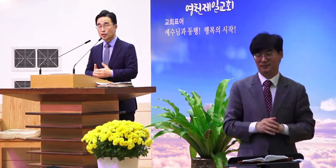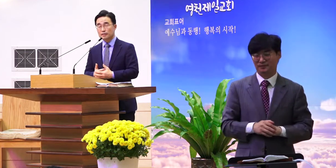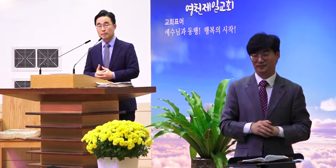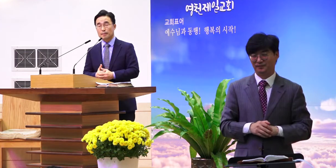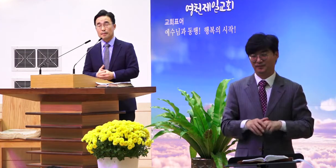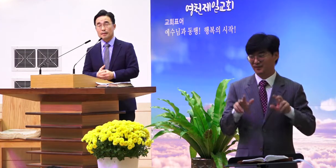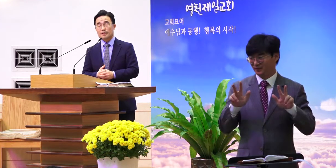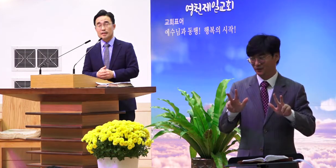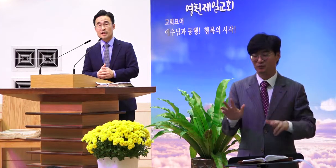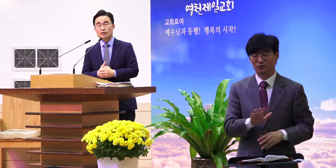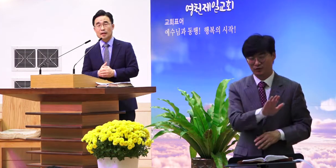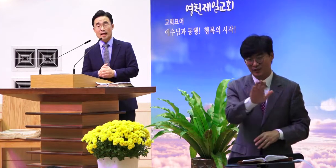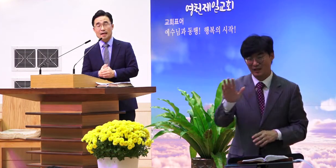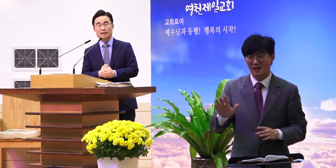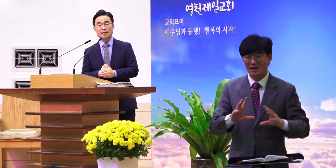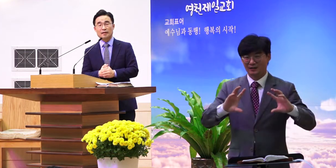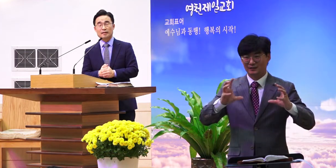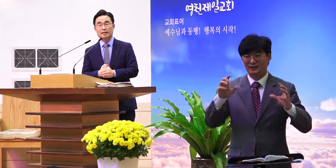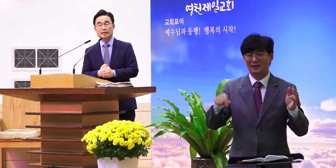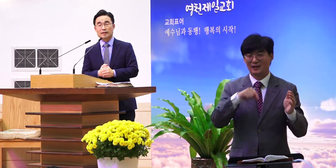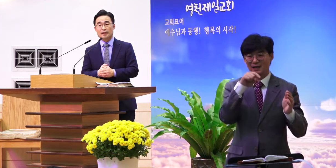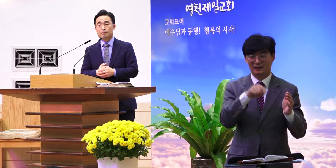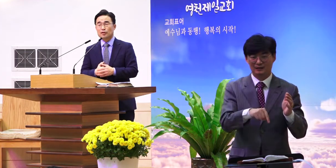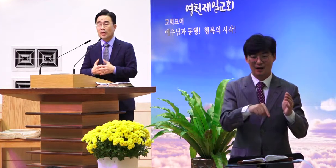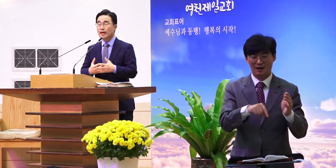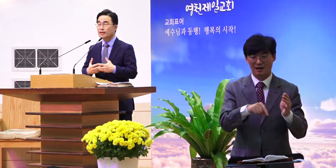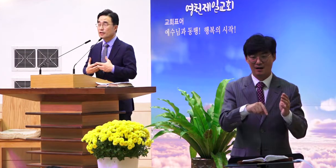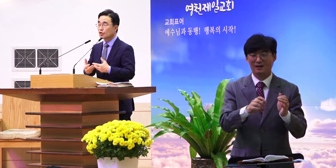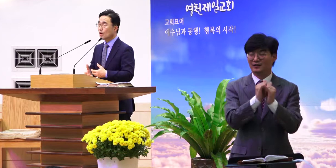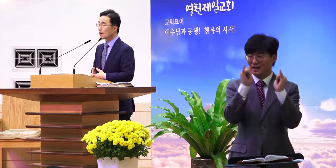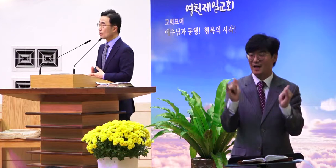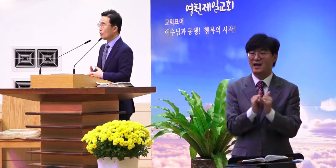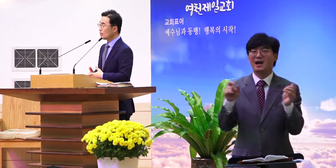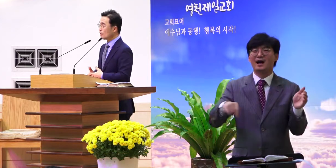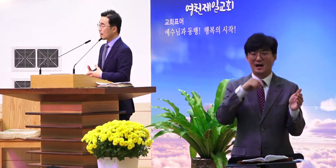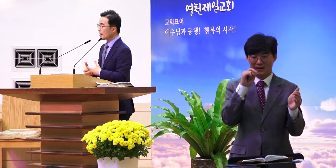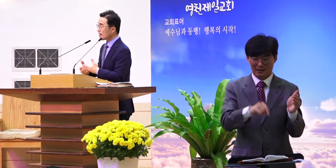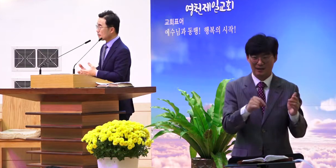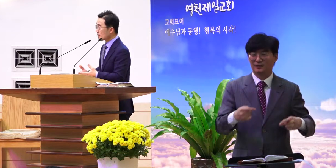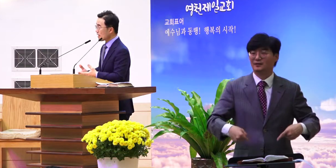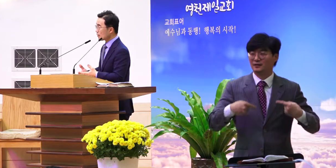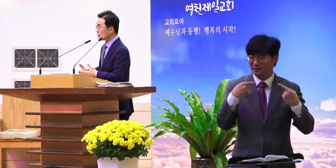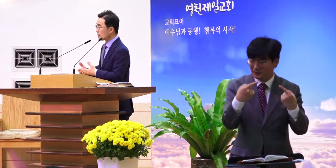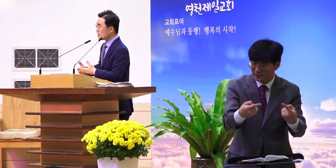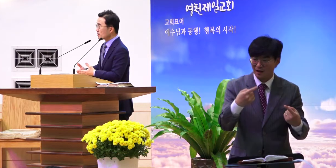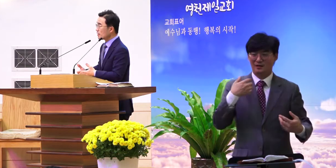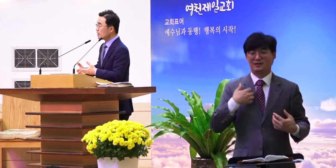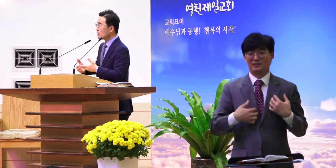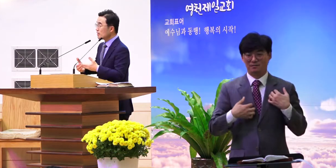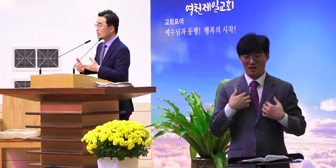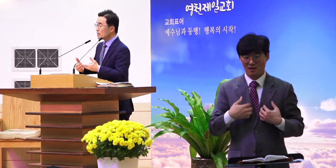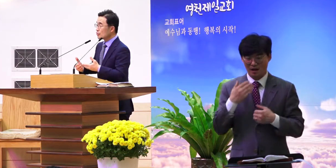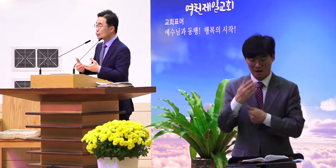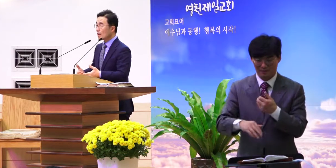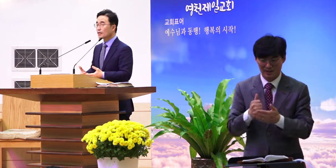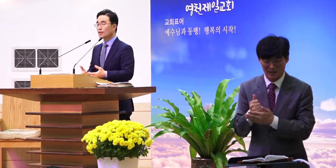저와 여러분은 세상 속에 나가서 기쁠 때 즐거워하고 하나님께 감사하고 힘들